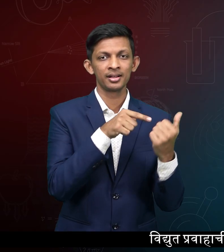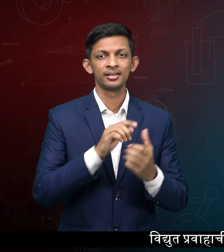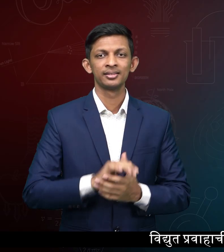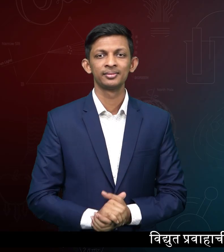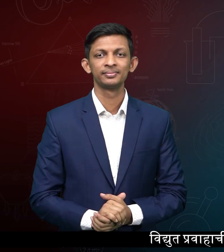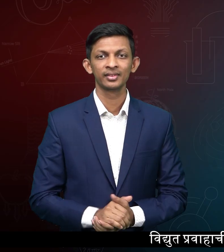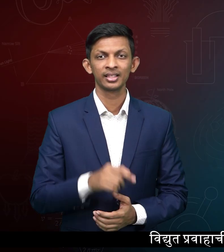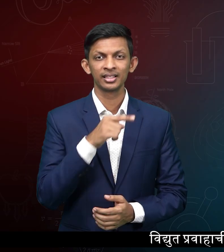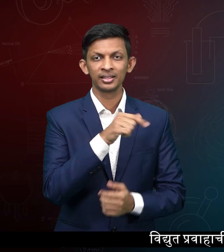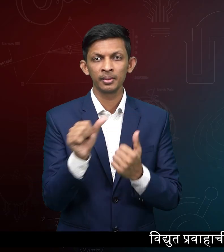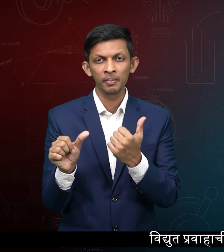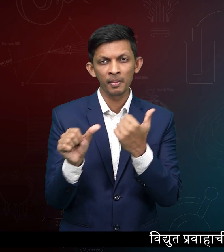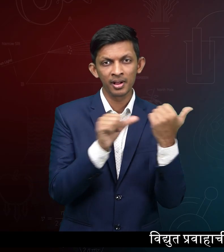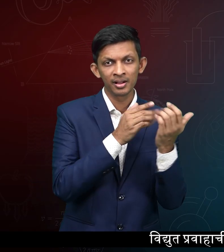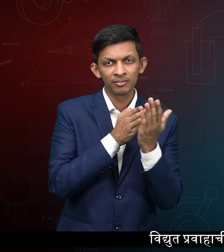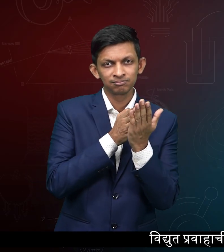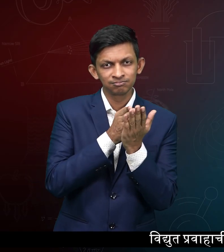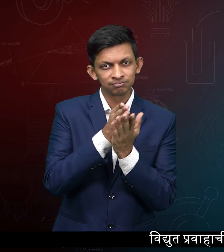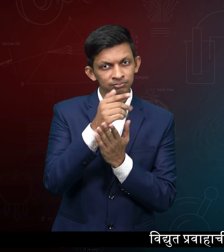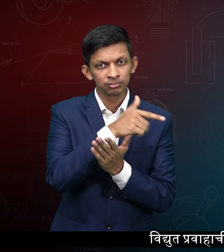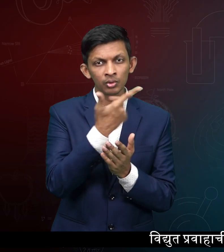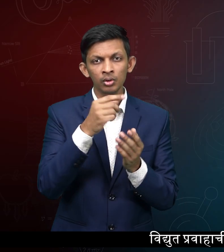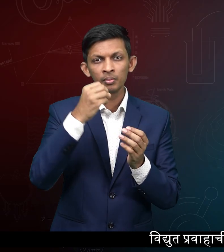विद्युत प्रवाहाची दिशा उलट करणाऱ्या उपकरणाला